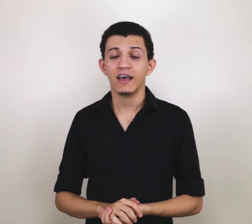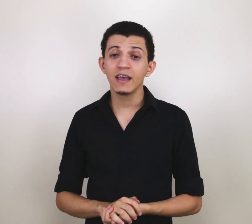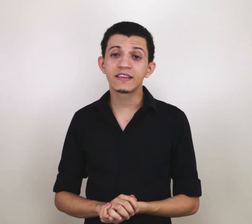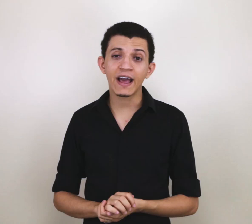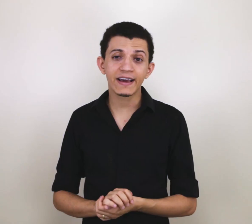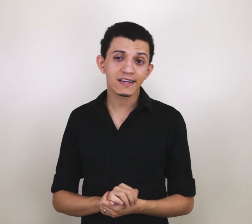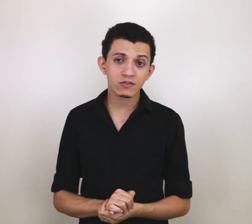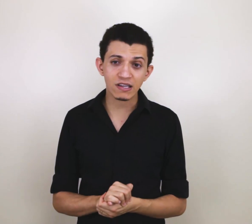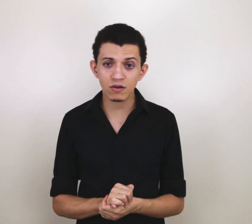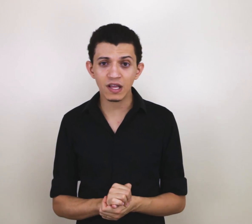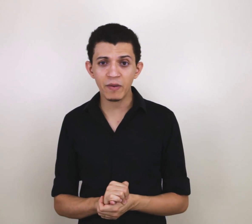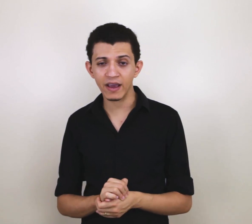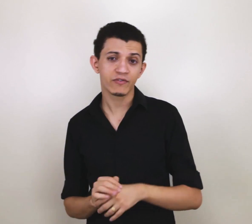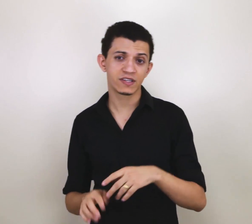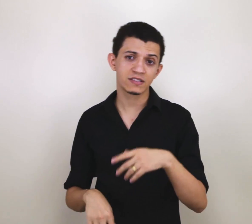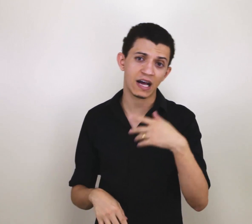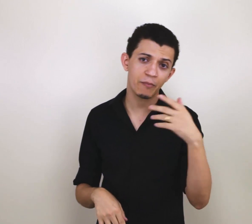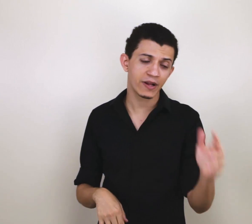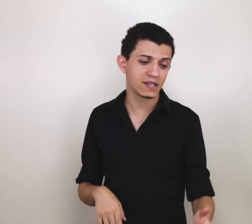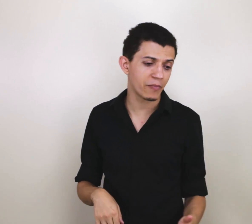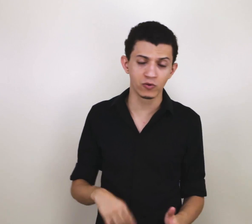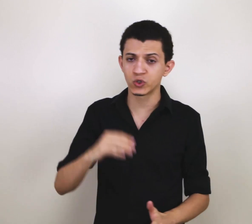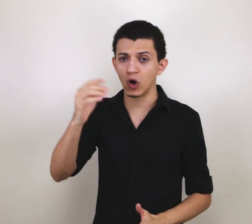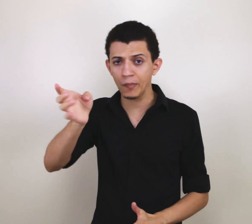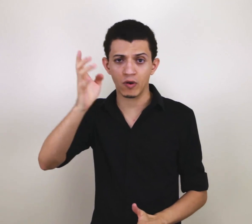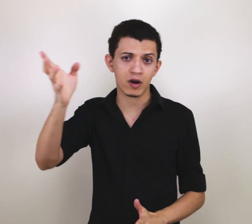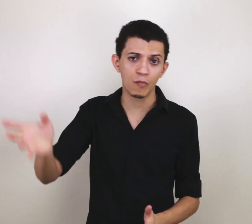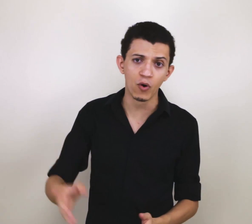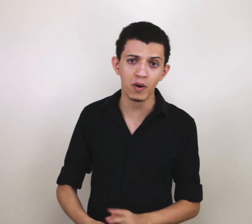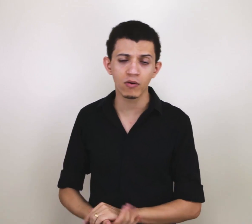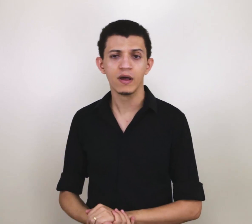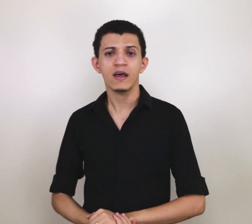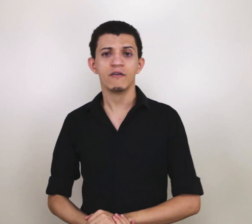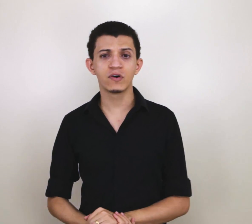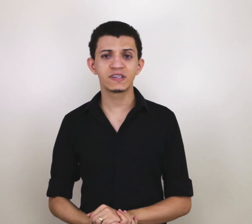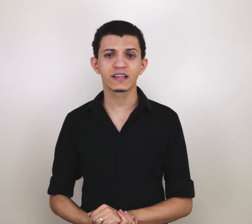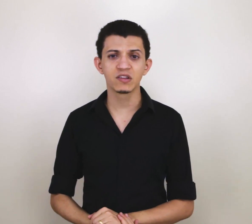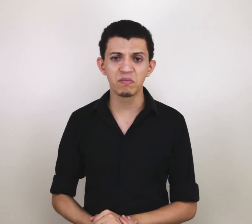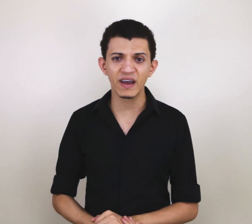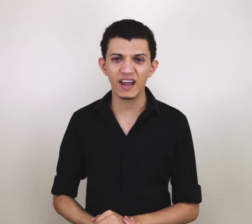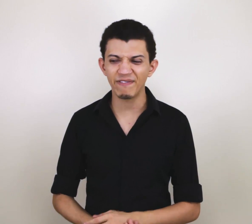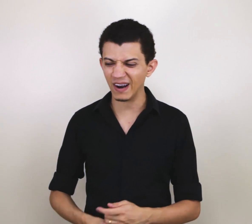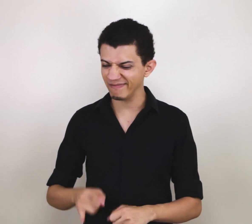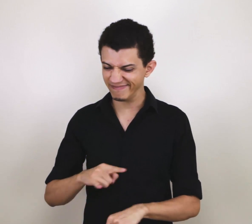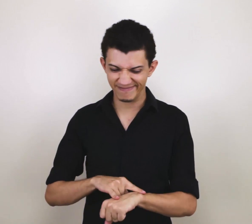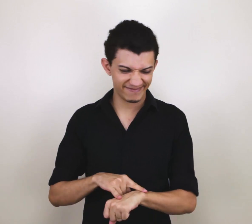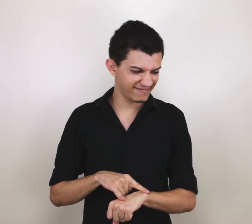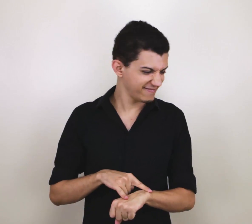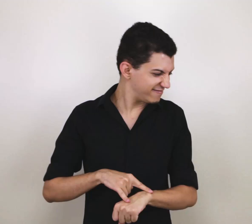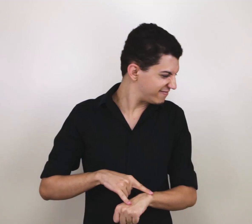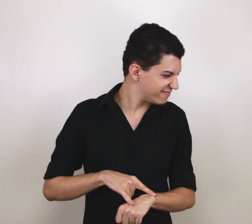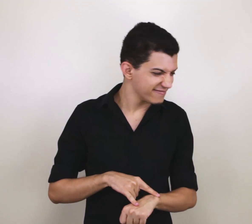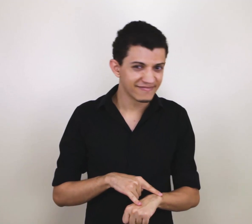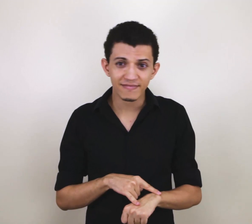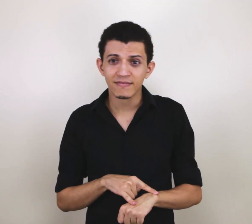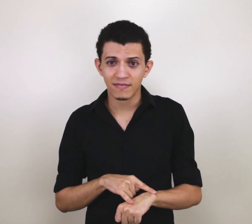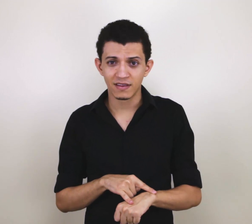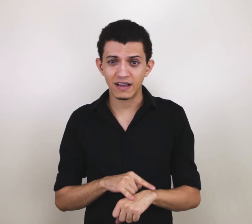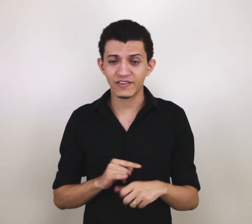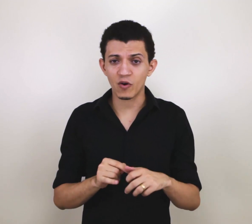E tem aquela situação também, que você está, por exemplo, em um shopping, um local público, você entra no banheiro e fala... E aí você vai